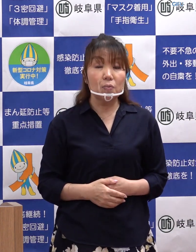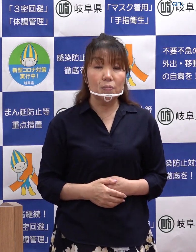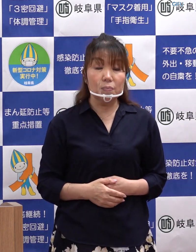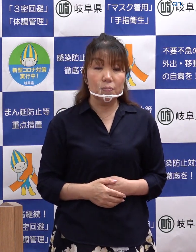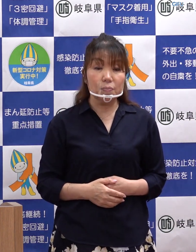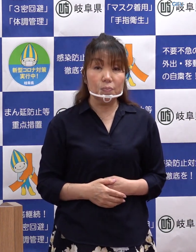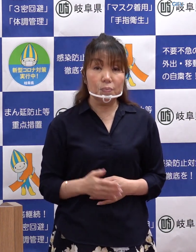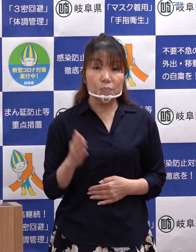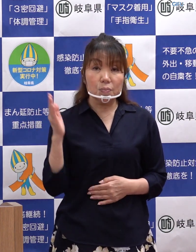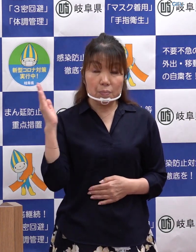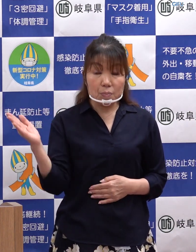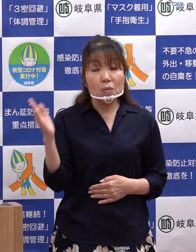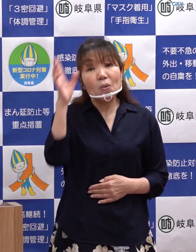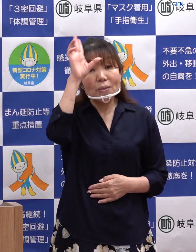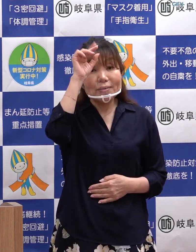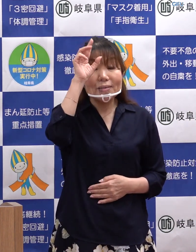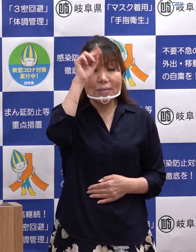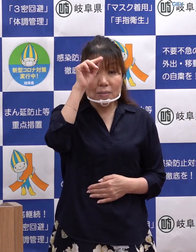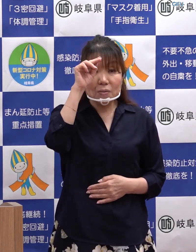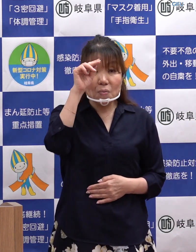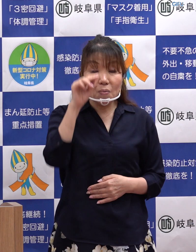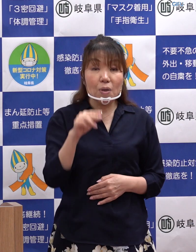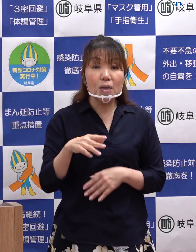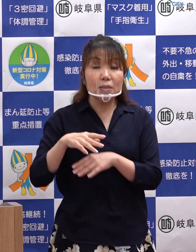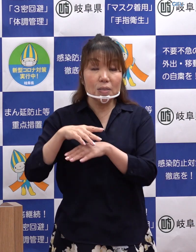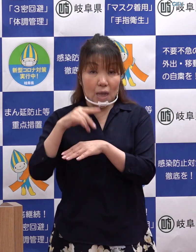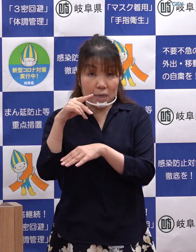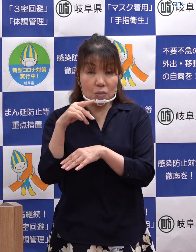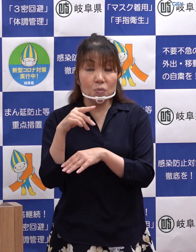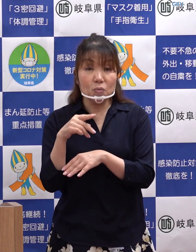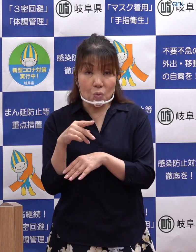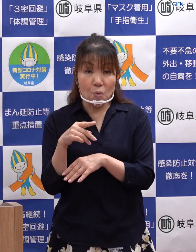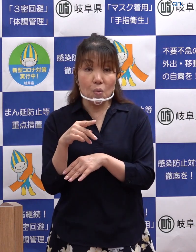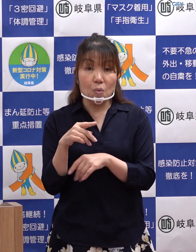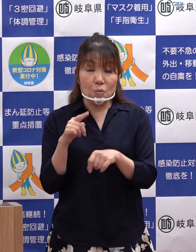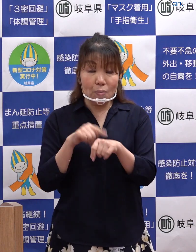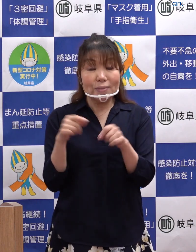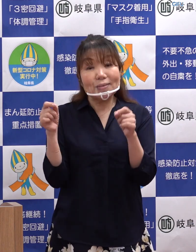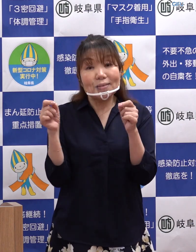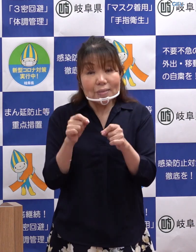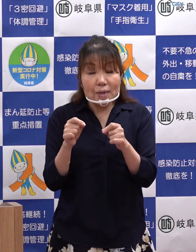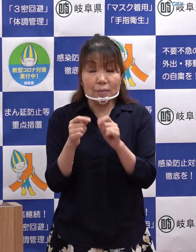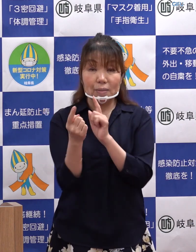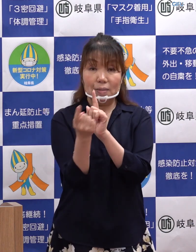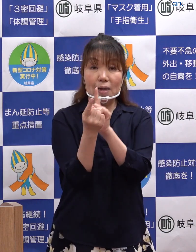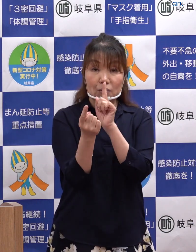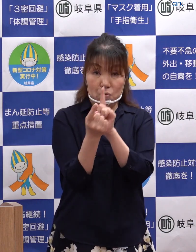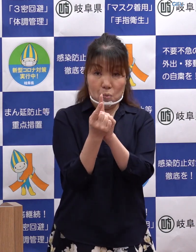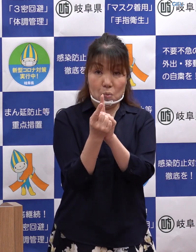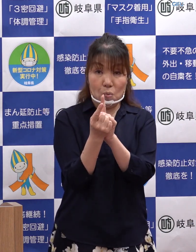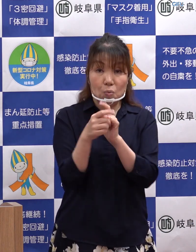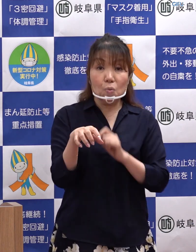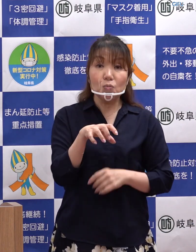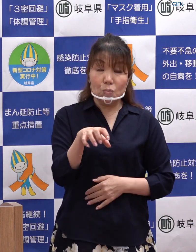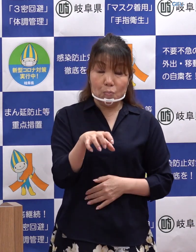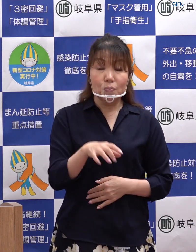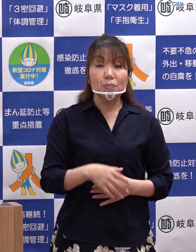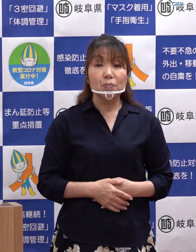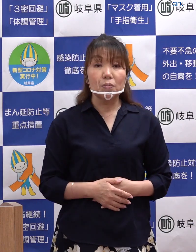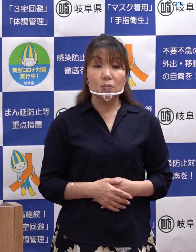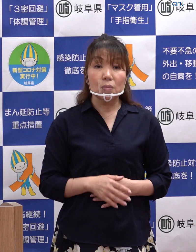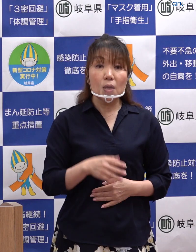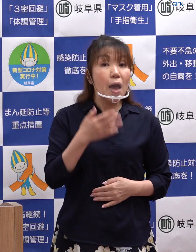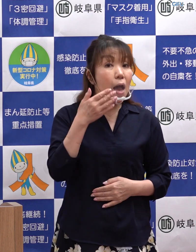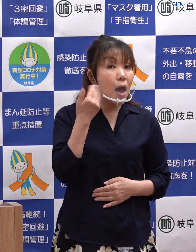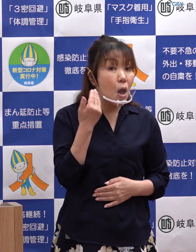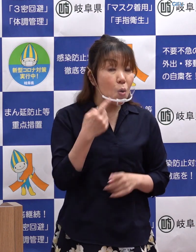この黄色の部分が当初、この時短の対象にしたところですね、まん延防止の対象にしたところで、あと